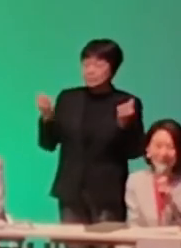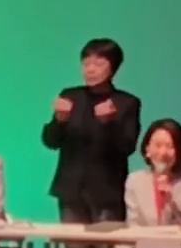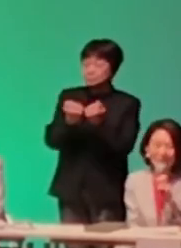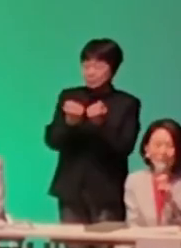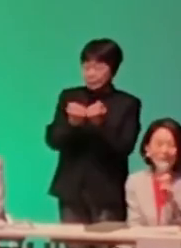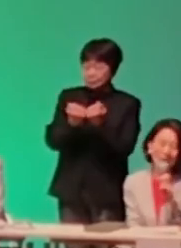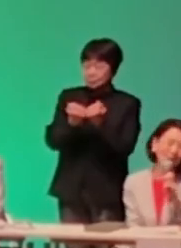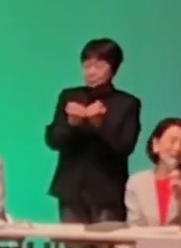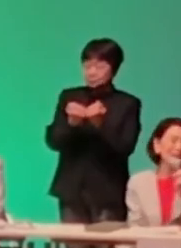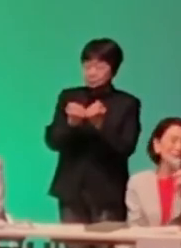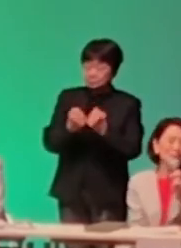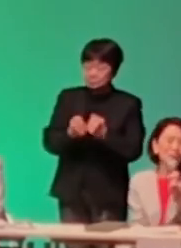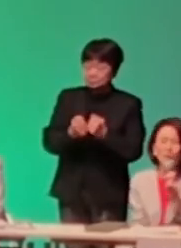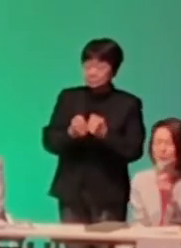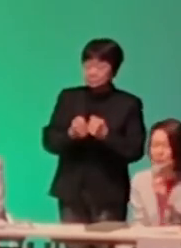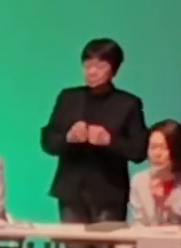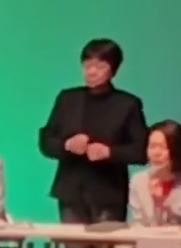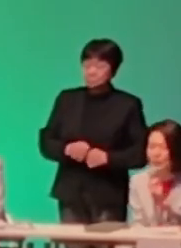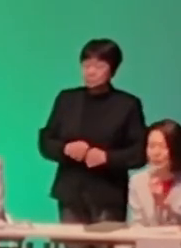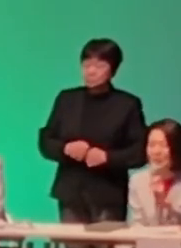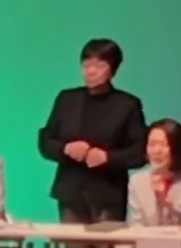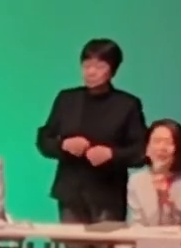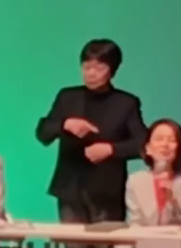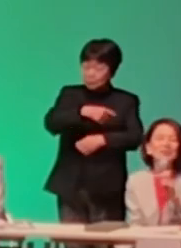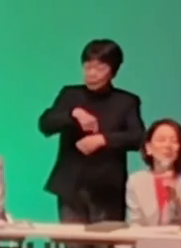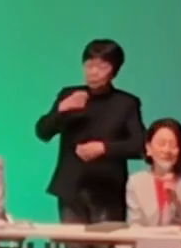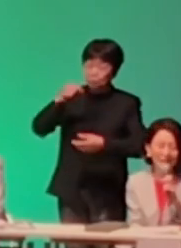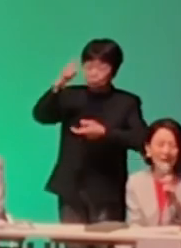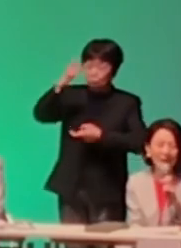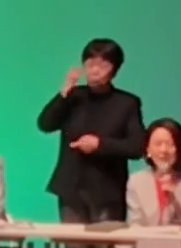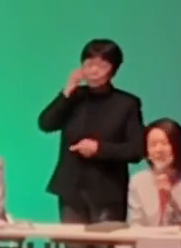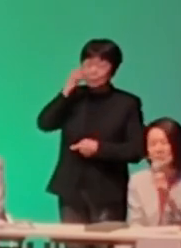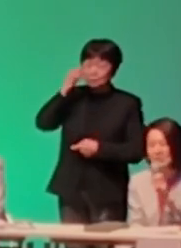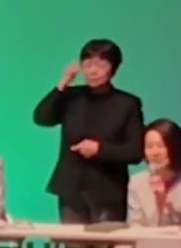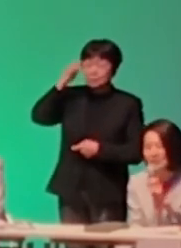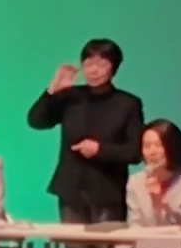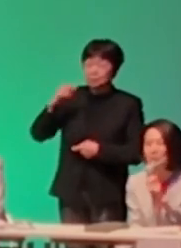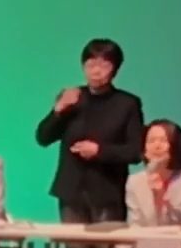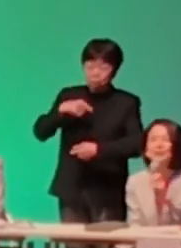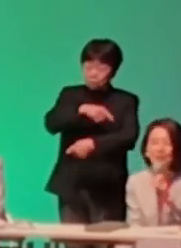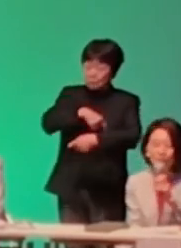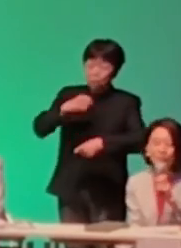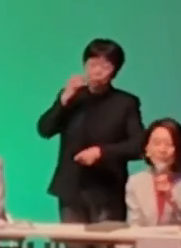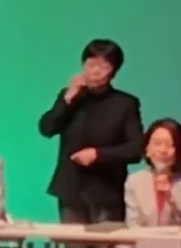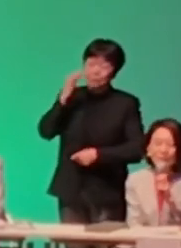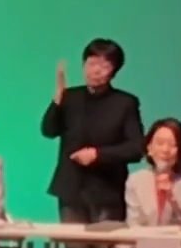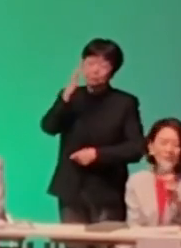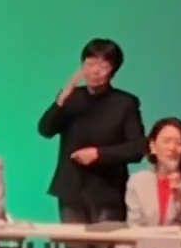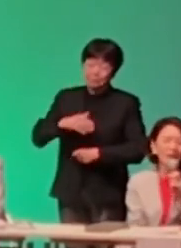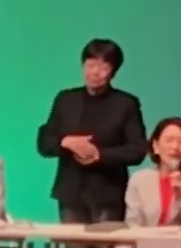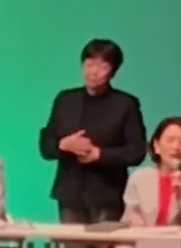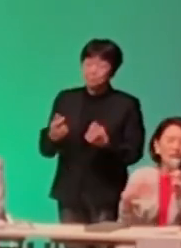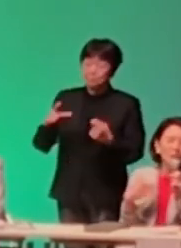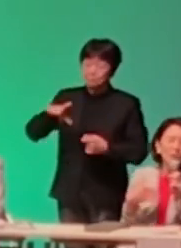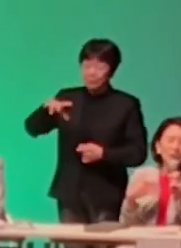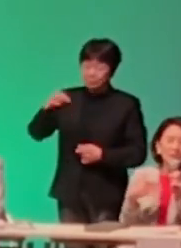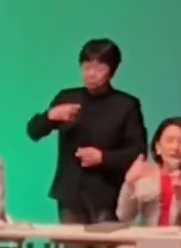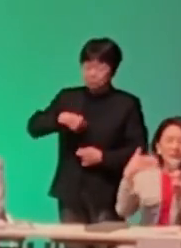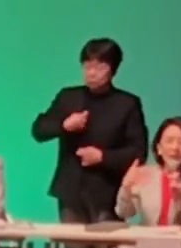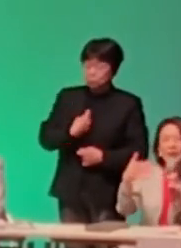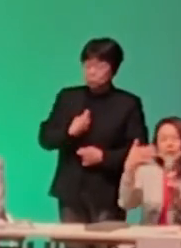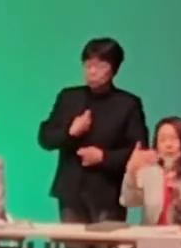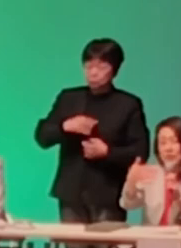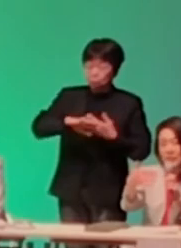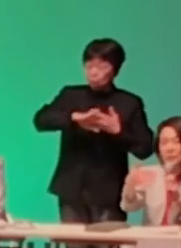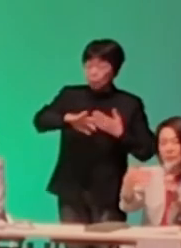。これ定義だけ聞くとちょっと難しそうだなと思われるかもしれませんが、決して難しいことではなく、まずは自分と